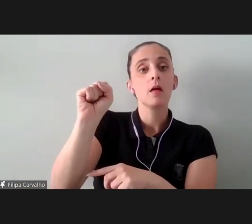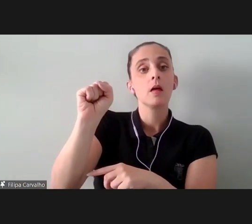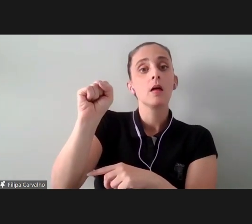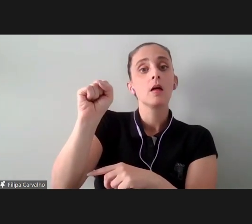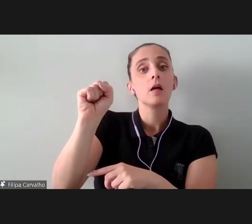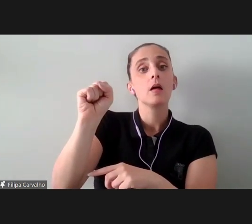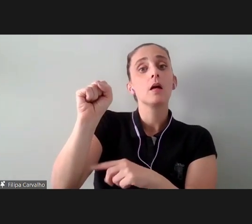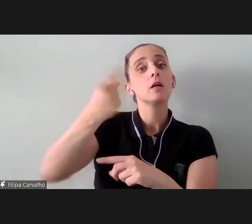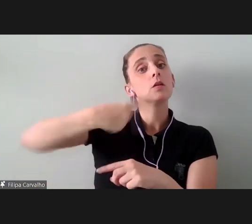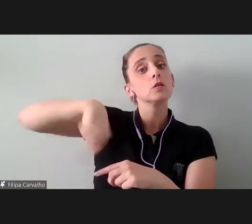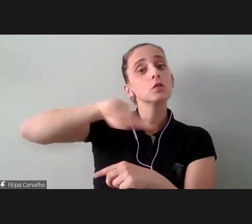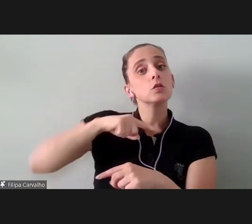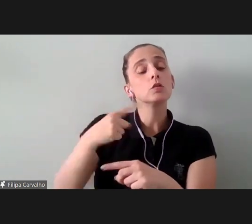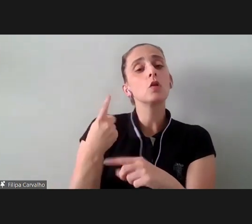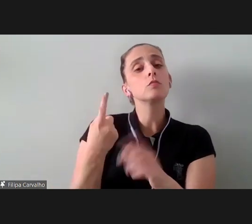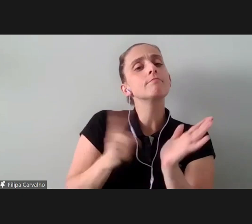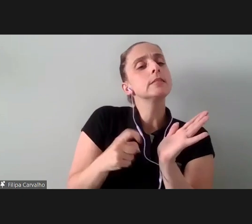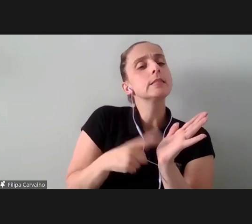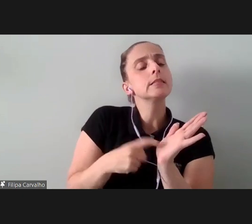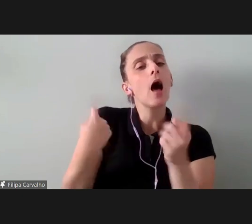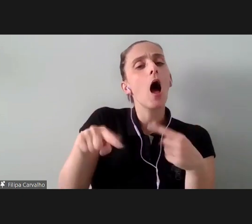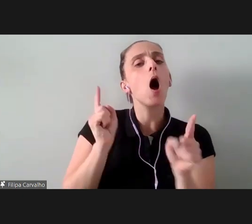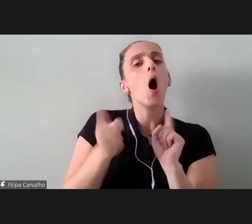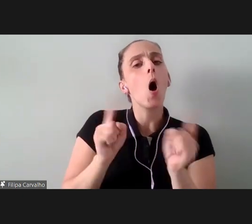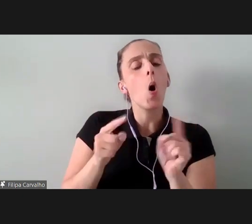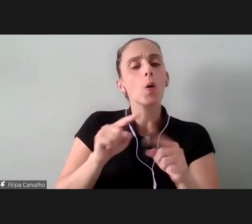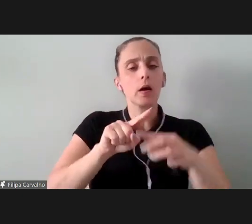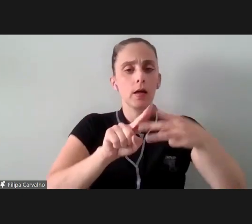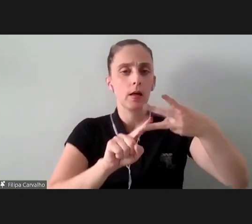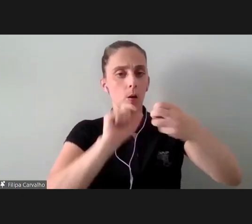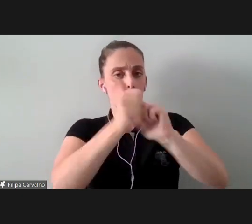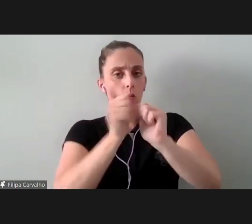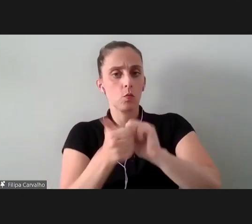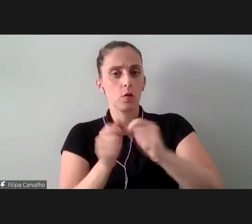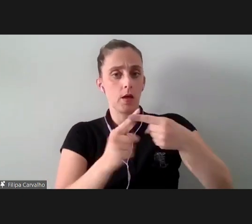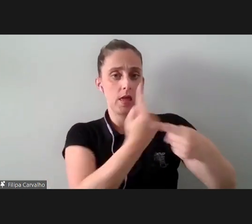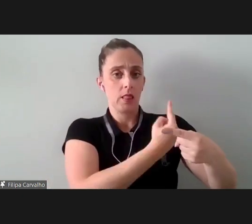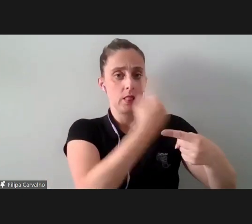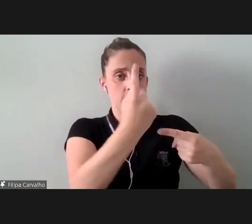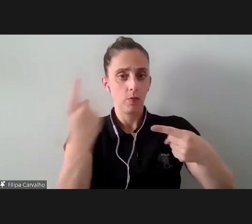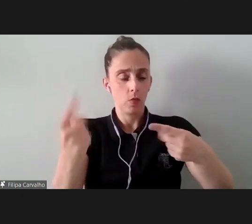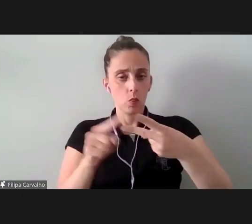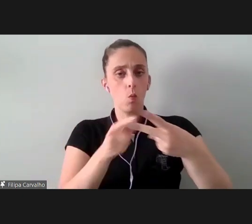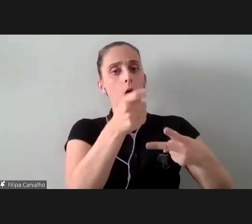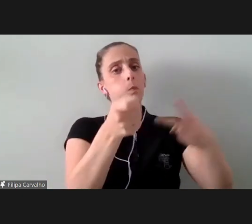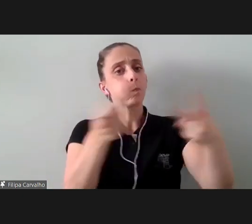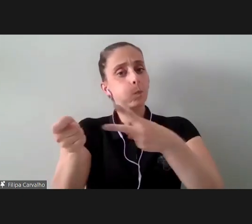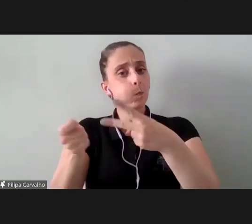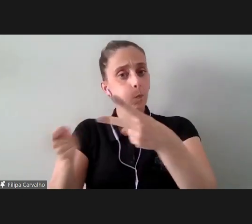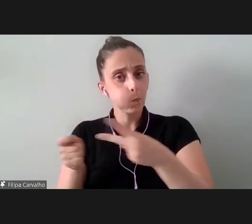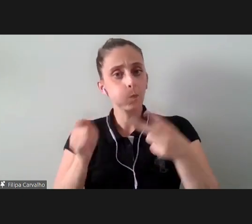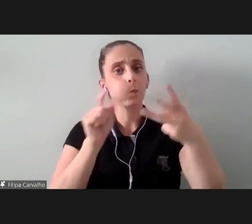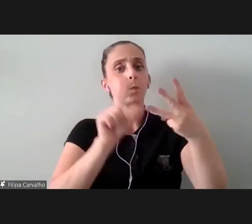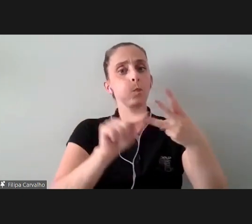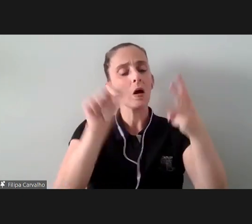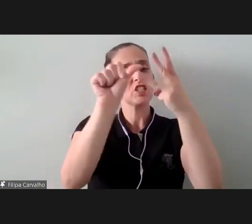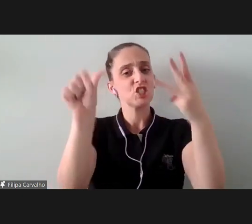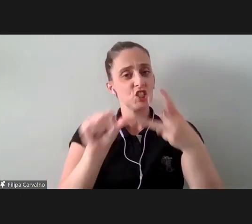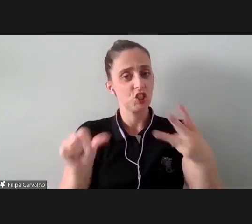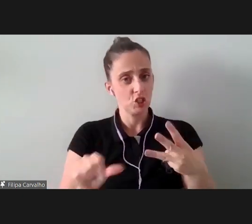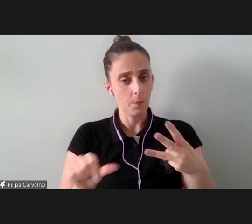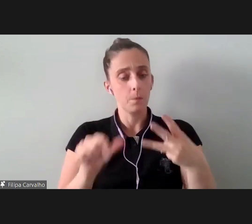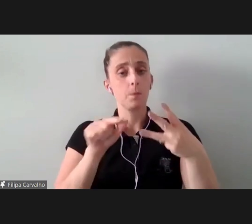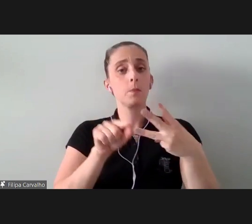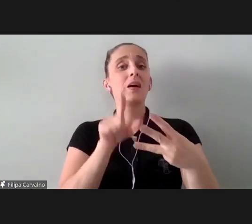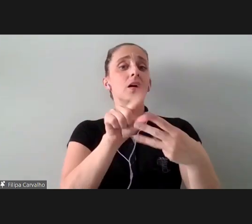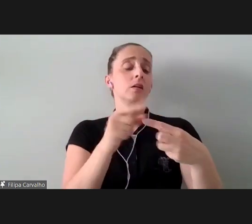a gente precisa promover uma transformação em 3 níveis, né? No nível individual, no nível organizacional e no nível sistêmico. No nível individual,